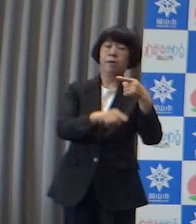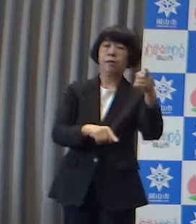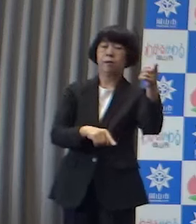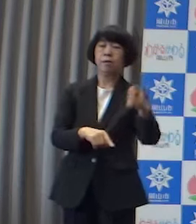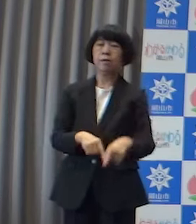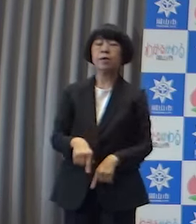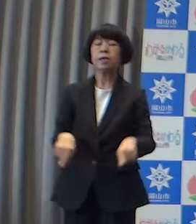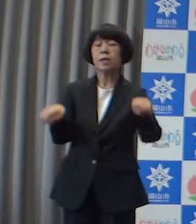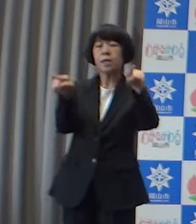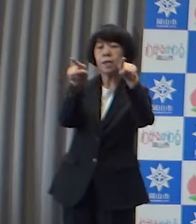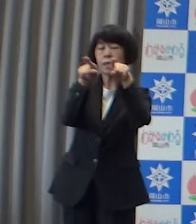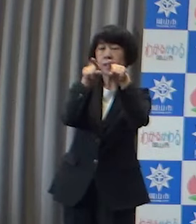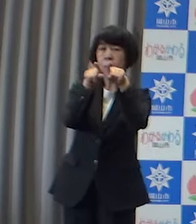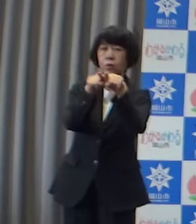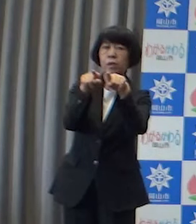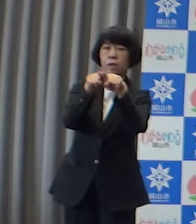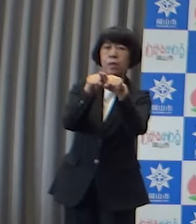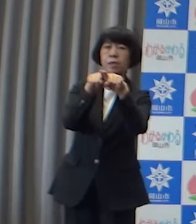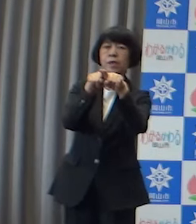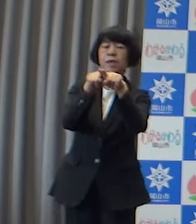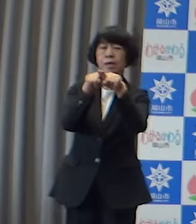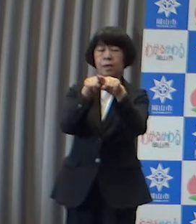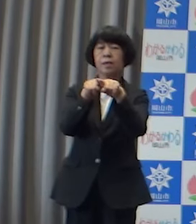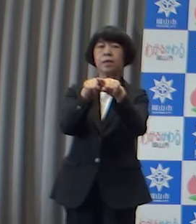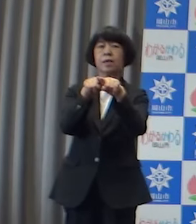一緒になってその幸福